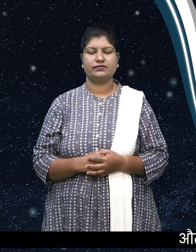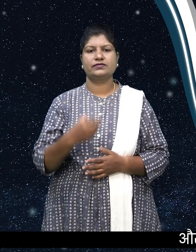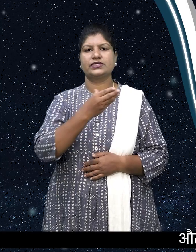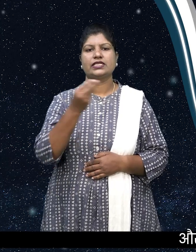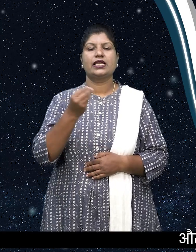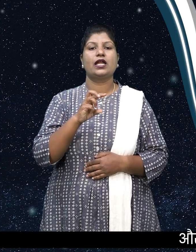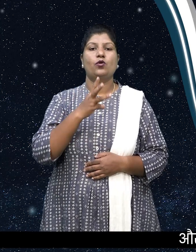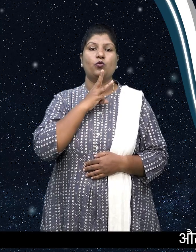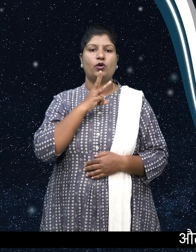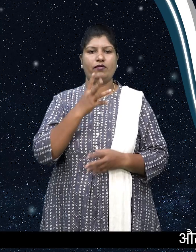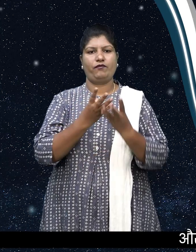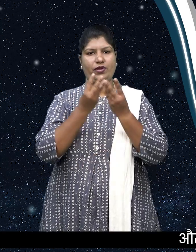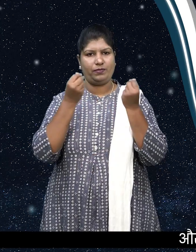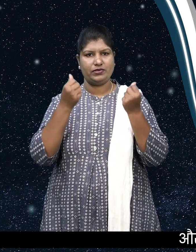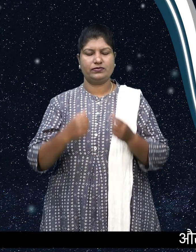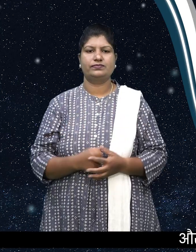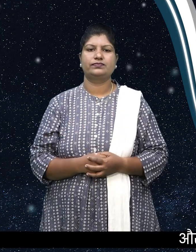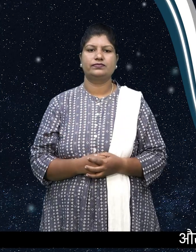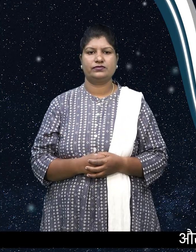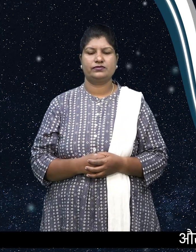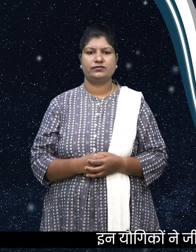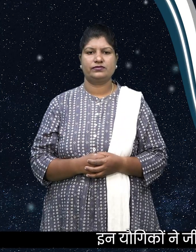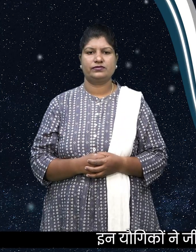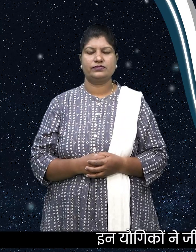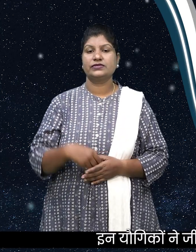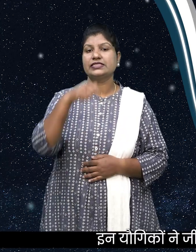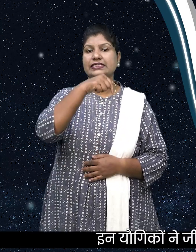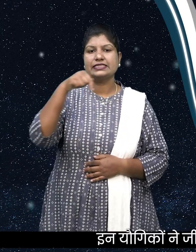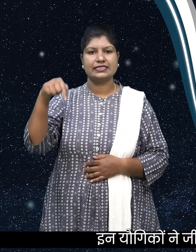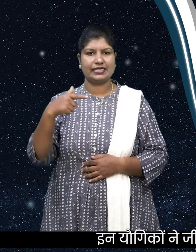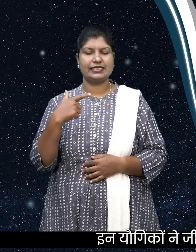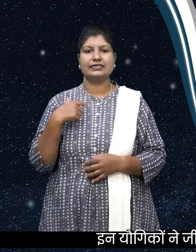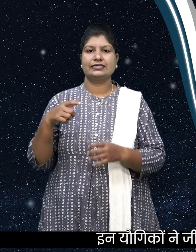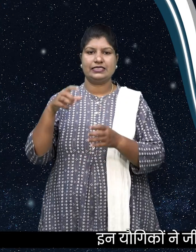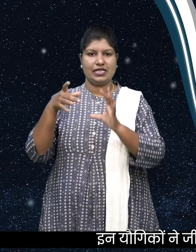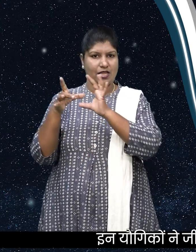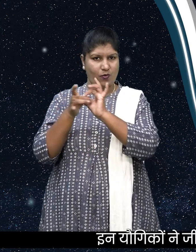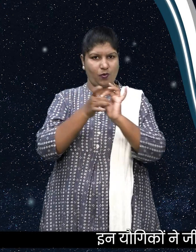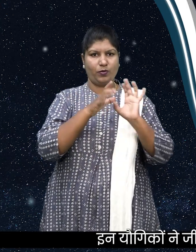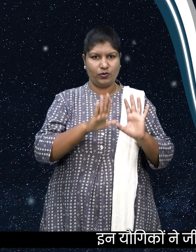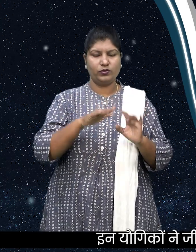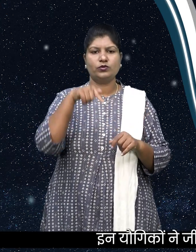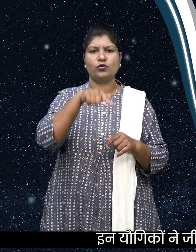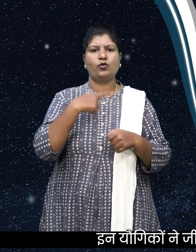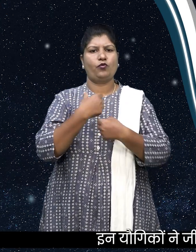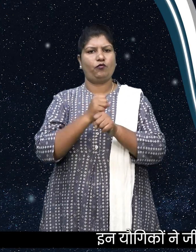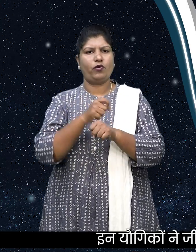और जल वाष्प H2O के थे। इन यौगिकों ने जीवन की उत्पत्ति के लिए मूल अणु